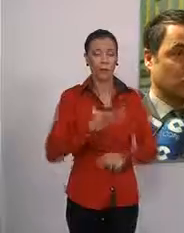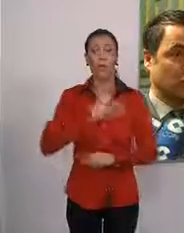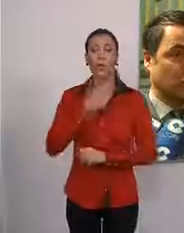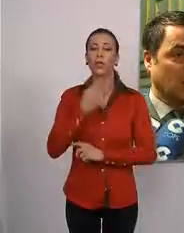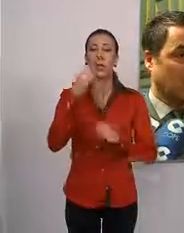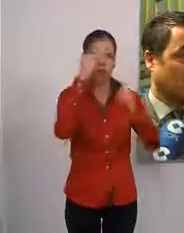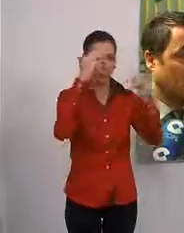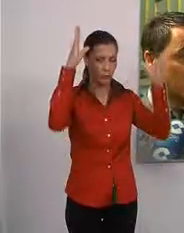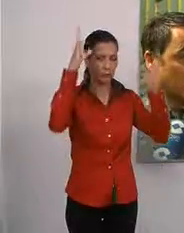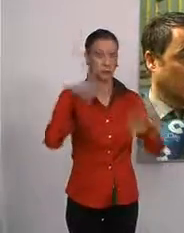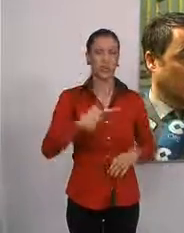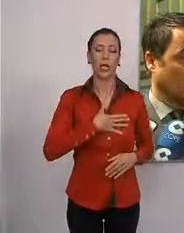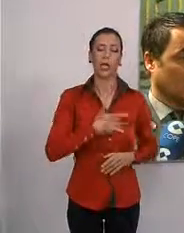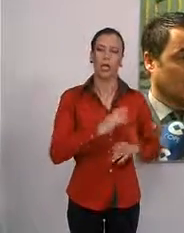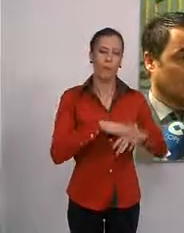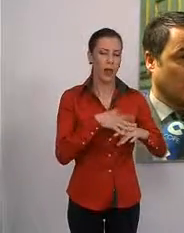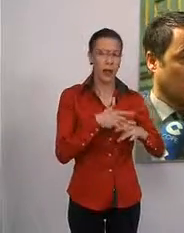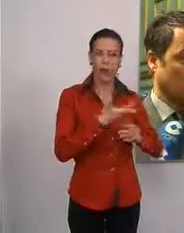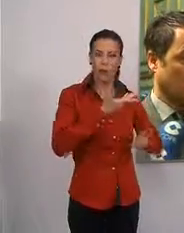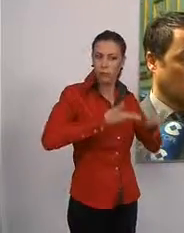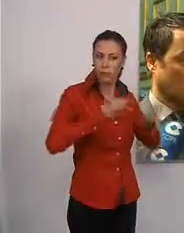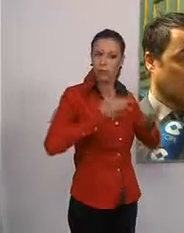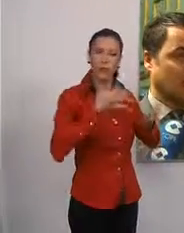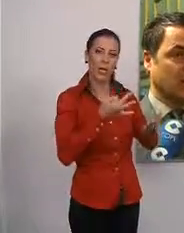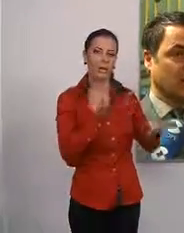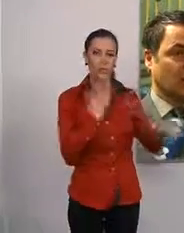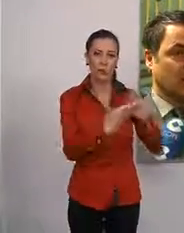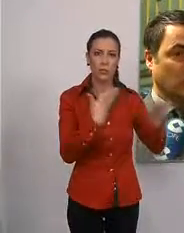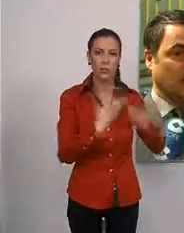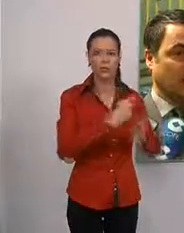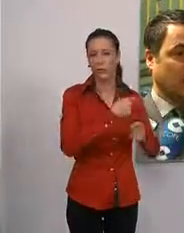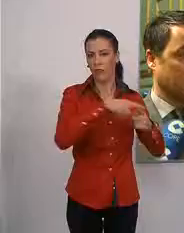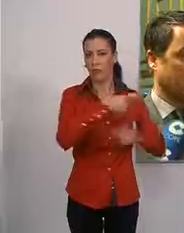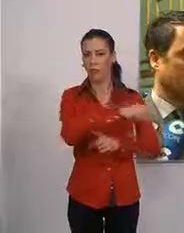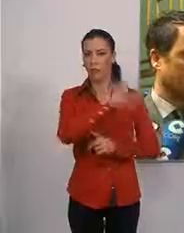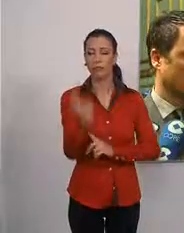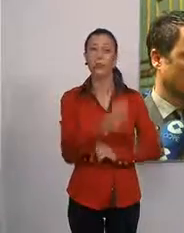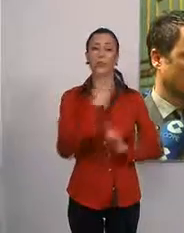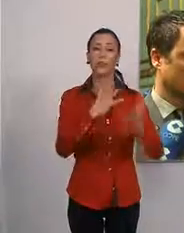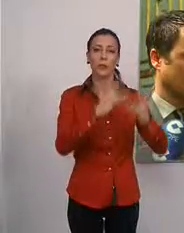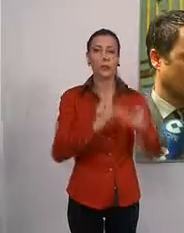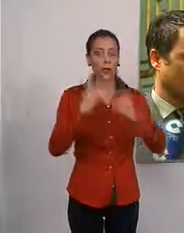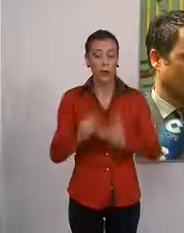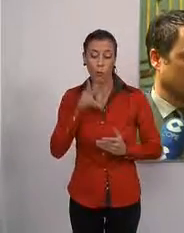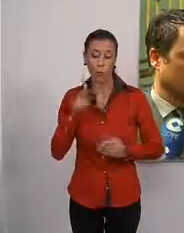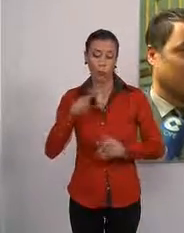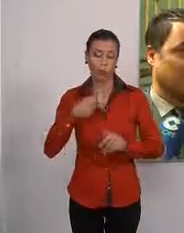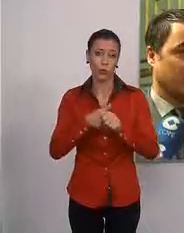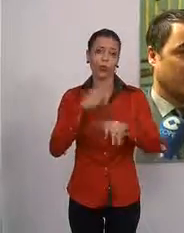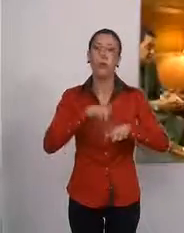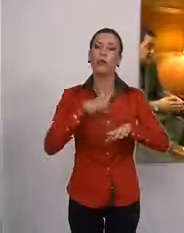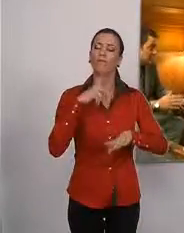la capacidad de conciliar a las distintas administraciones, como seguro va a hacer el subdelegado, muestra